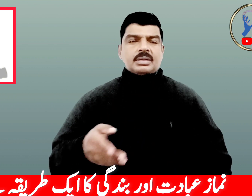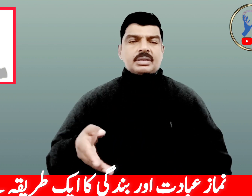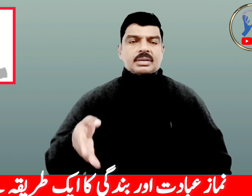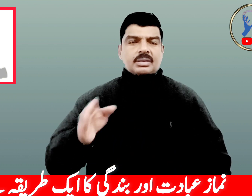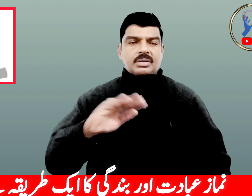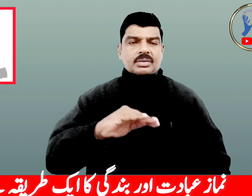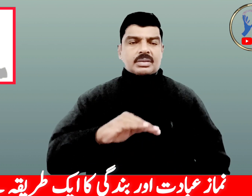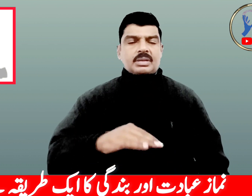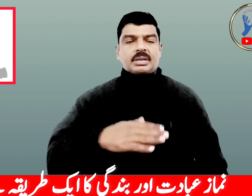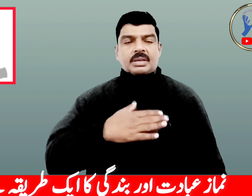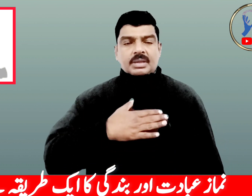اور